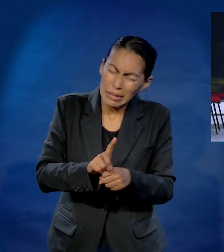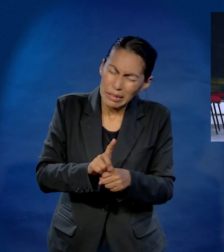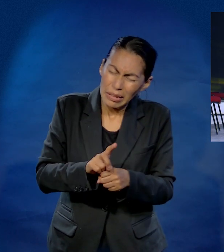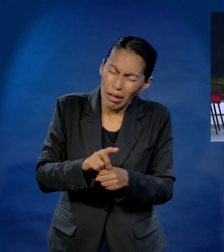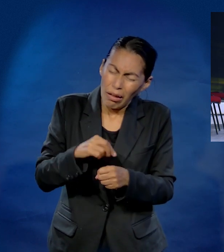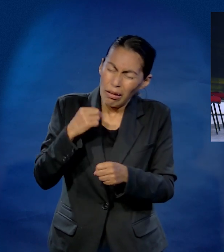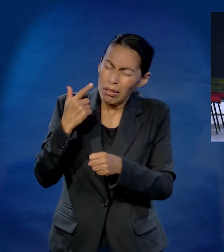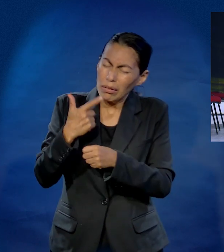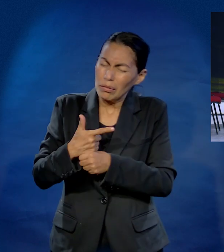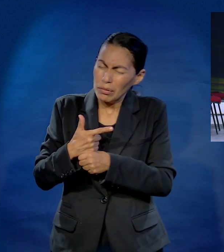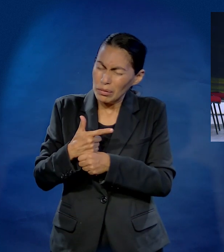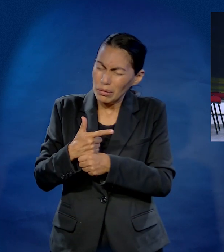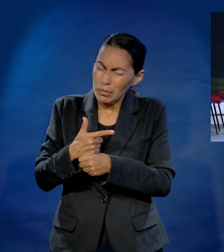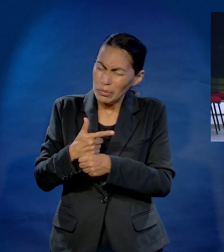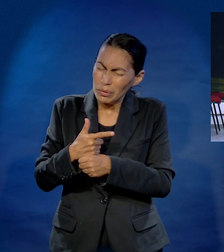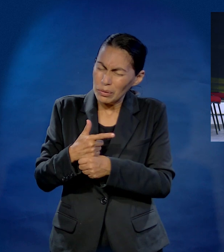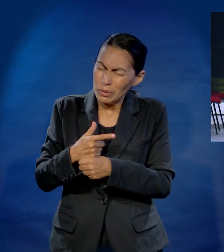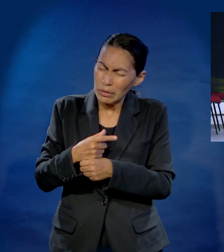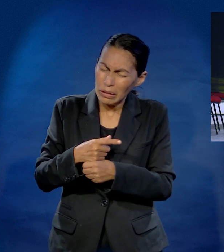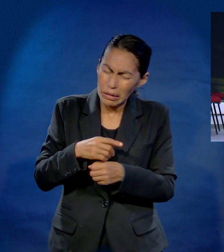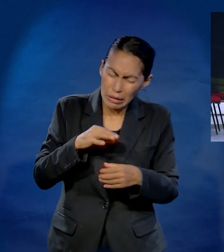la semillita se hizo un gran árbol,